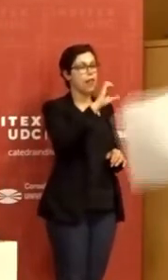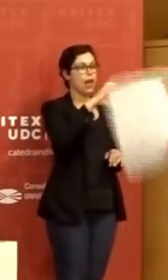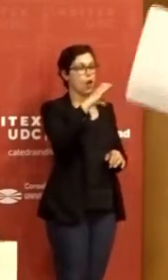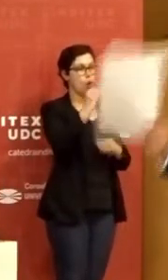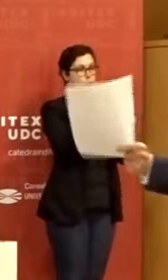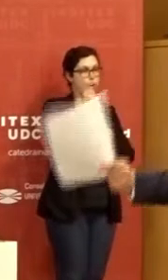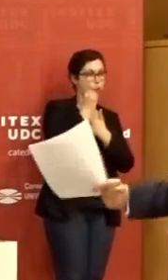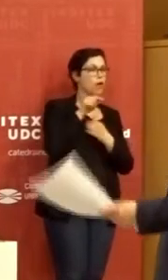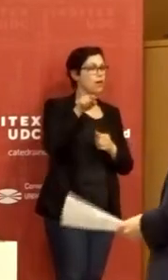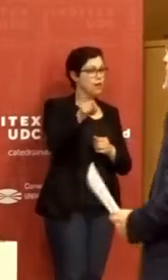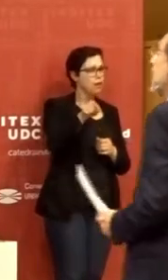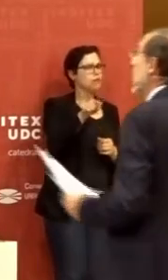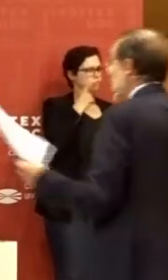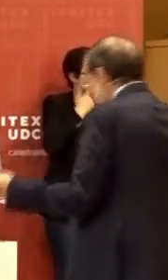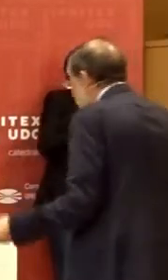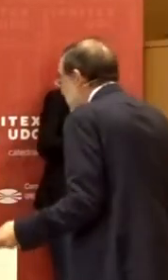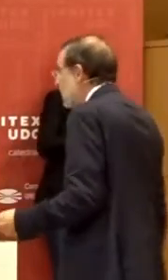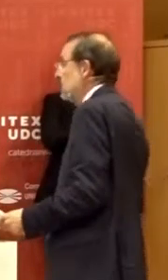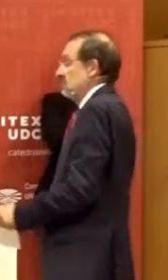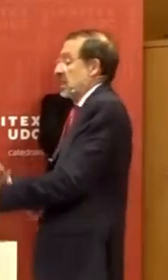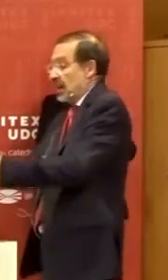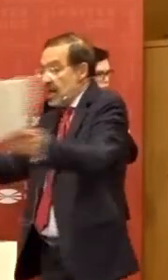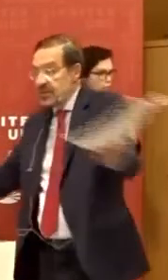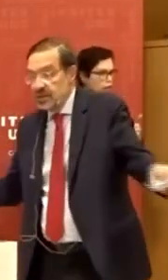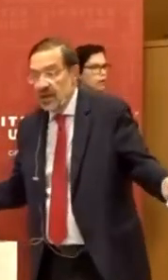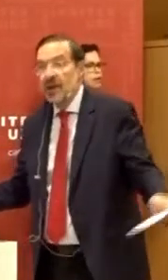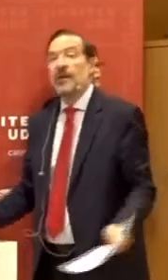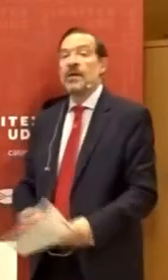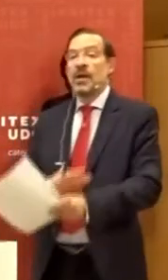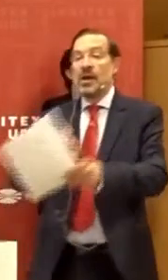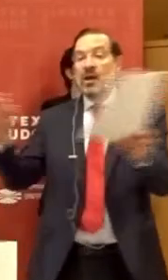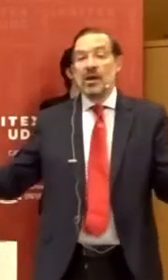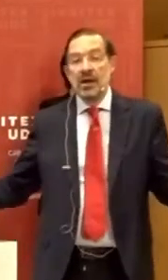ha realizado un estudio empírico en el que demuestra, a través de,